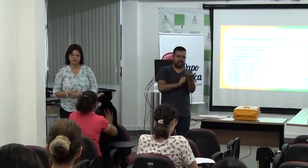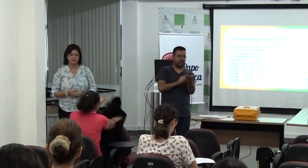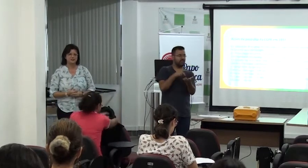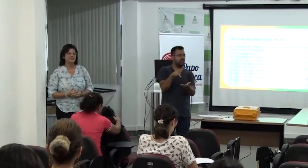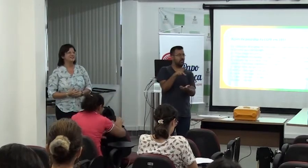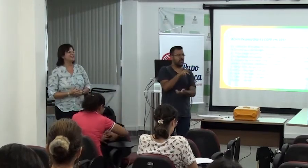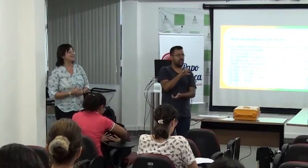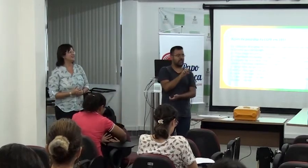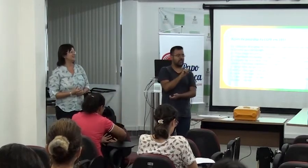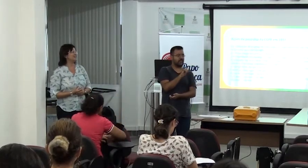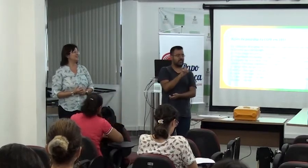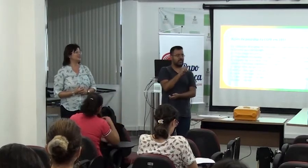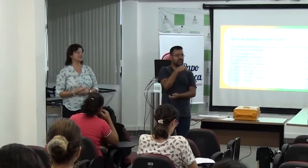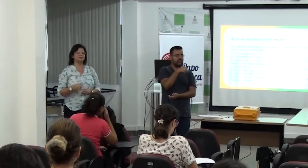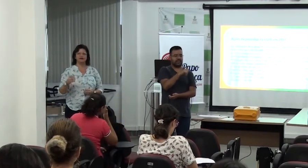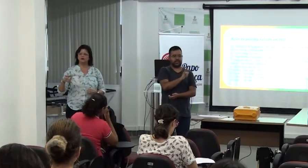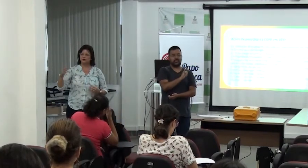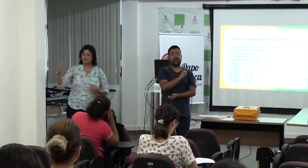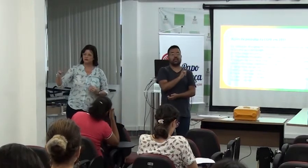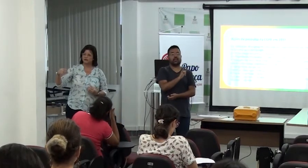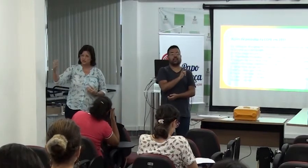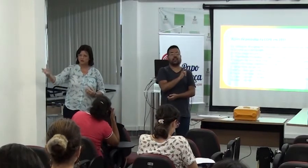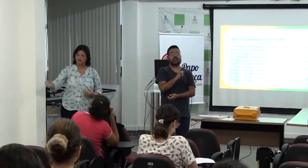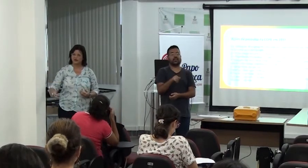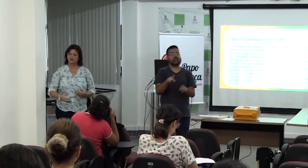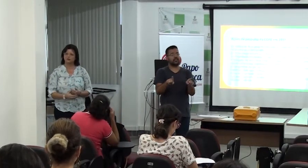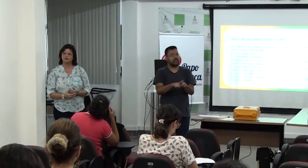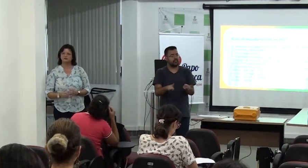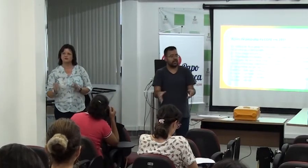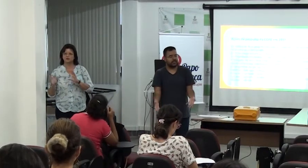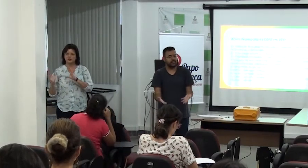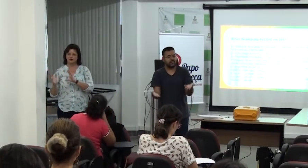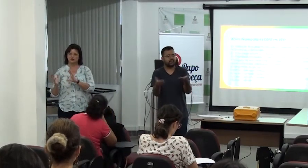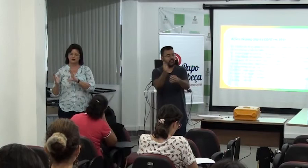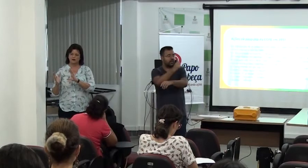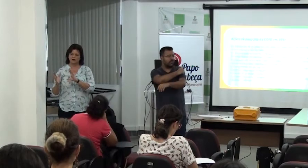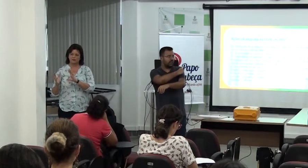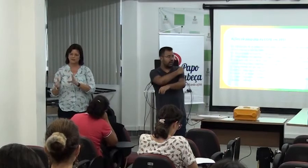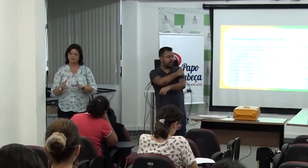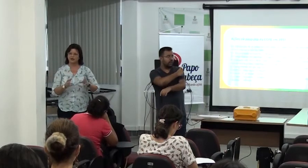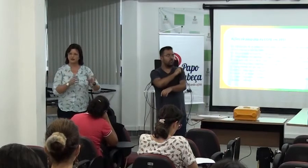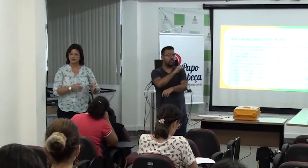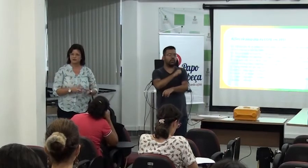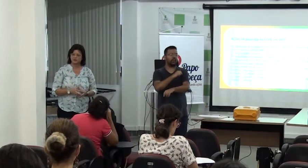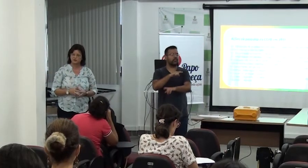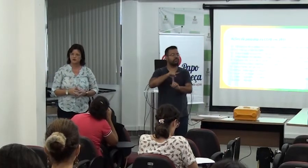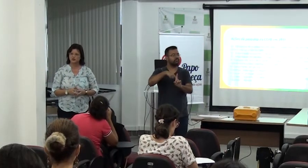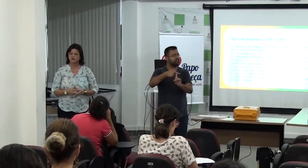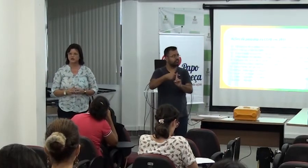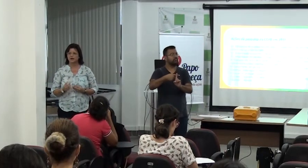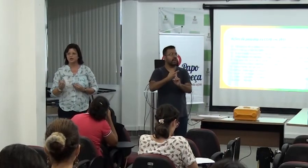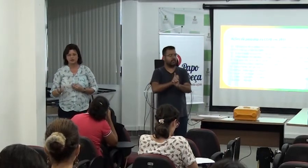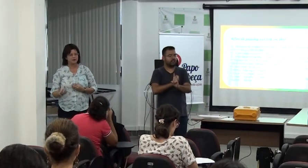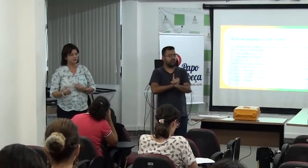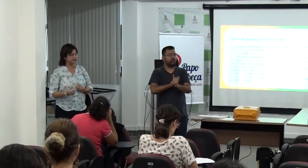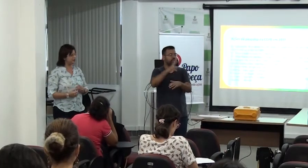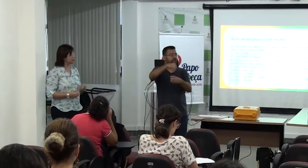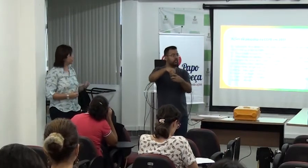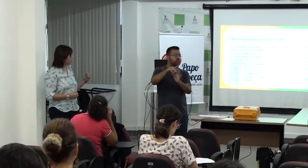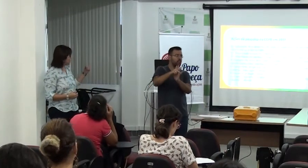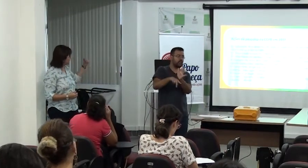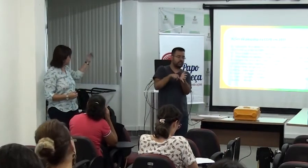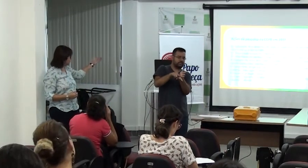Professor Sidney, né? E também como incentivar os alunos a participar da iniciação científica. E